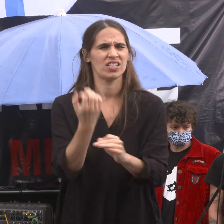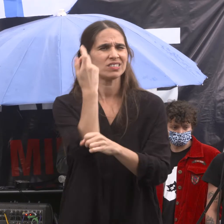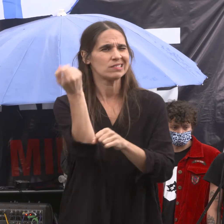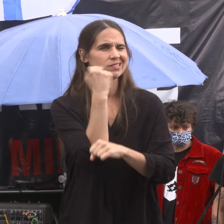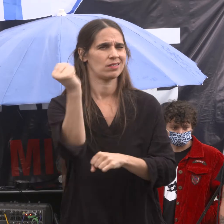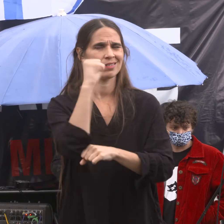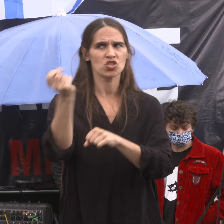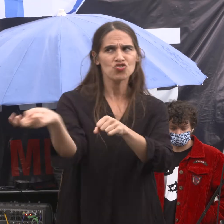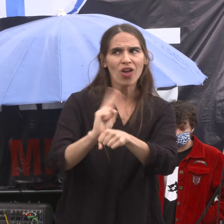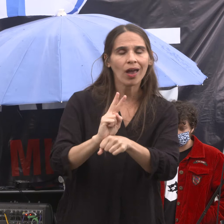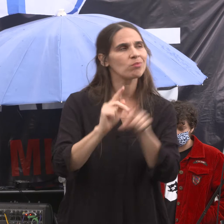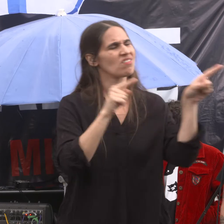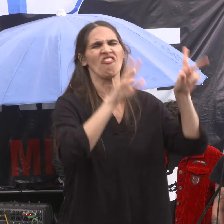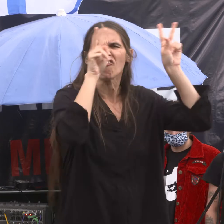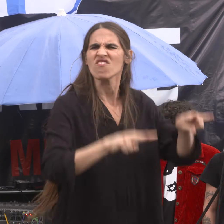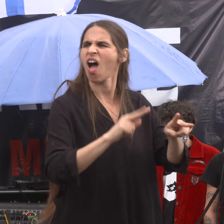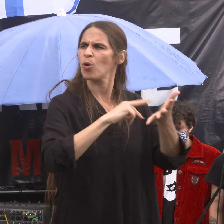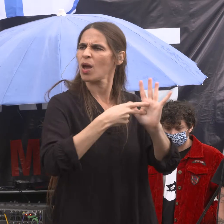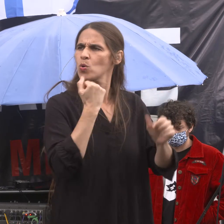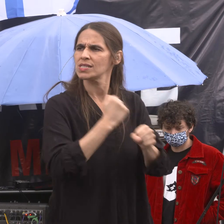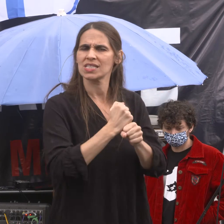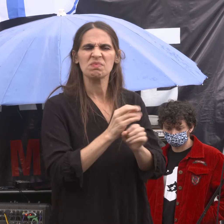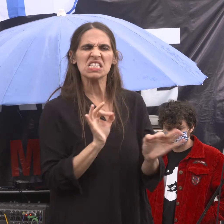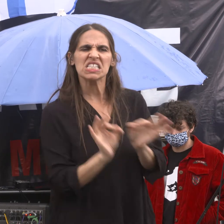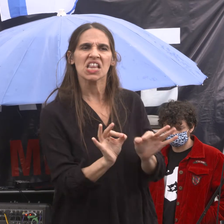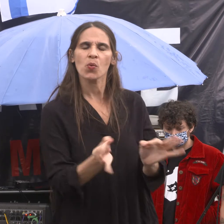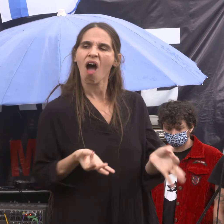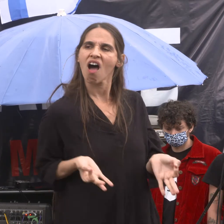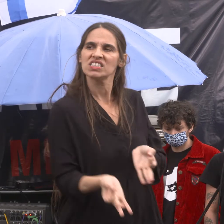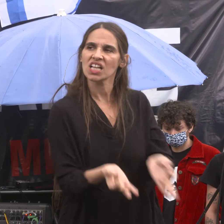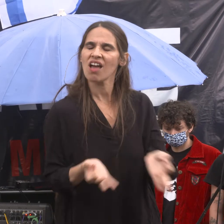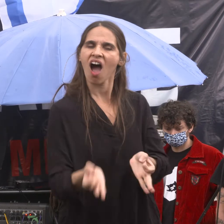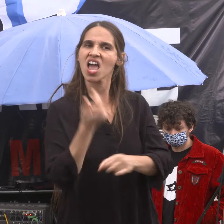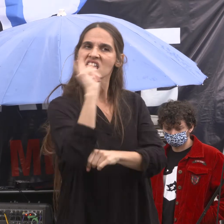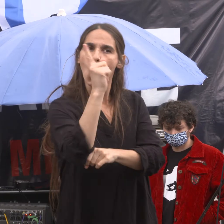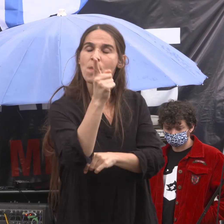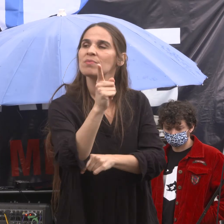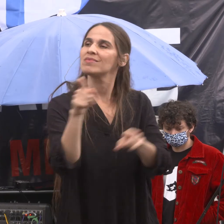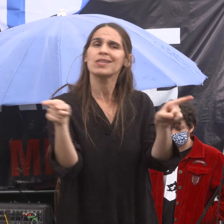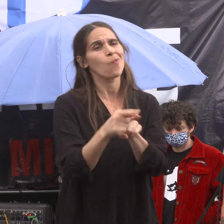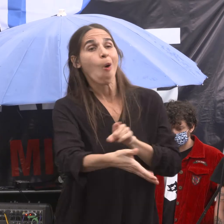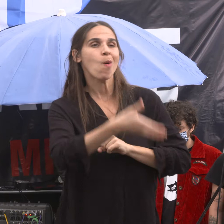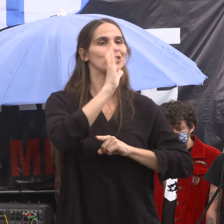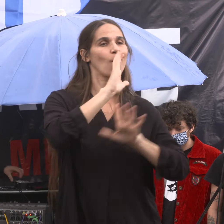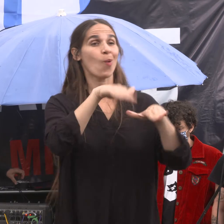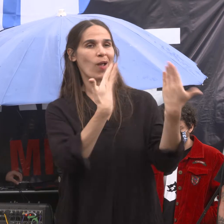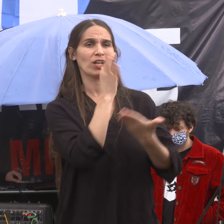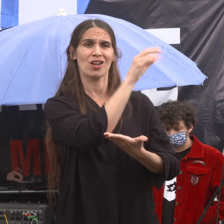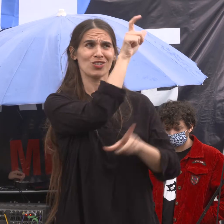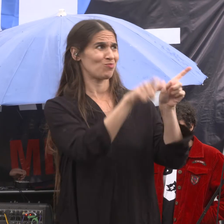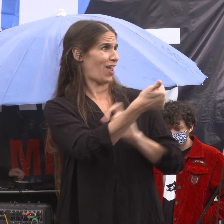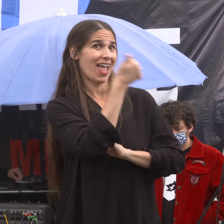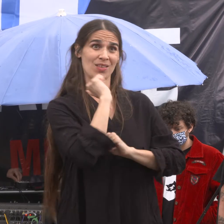נר לרגליהם של הפוליטיקאים, הציניות, ההסתה והאיומים הינה משקה בוקר של אלו שרק אתמול